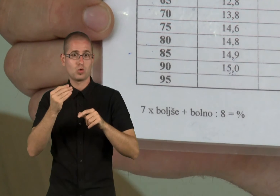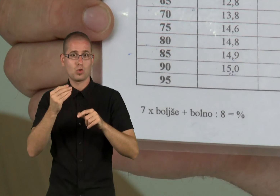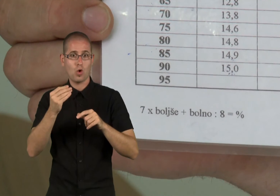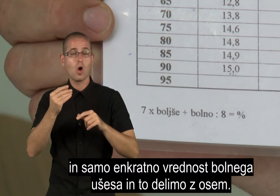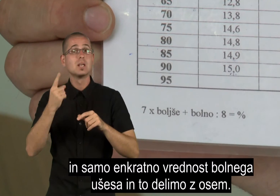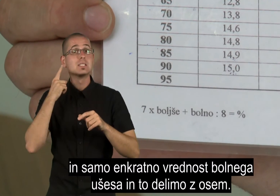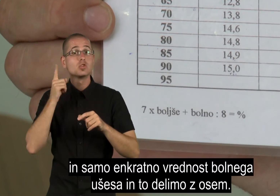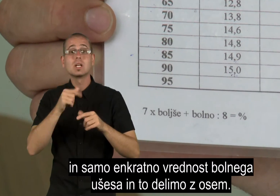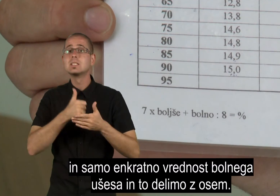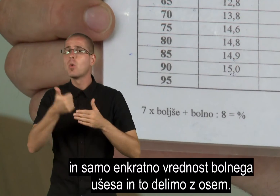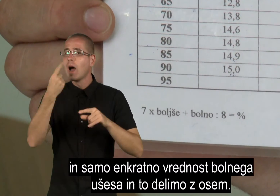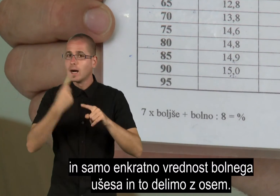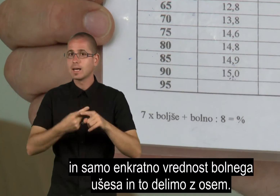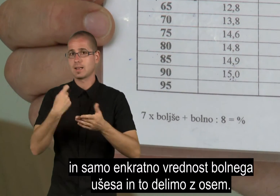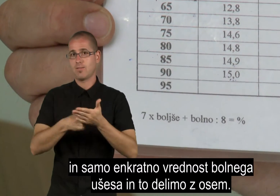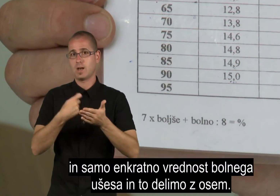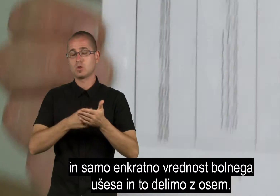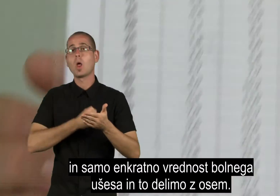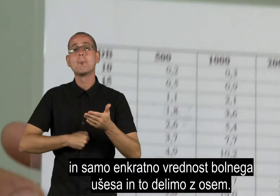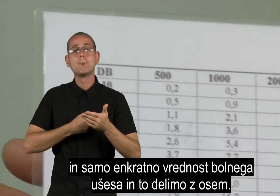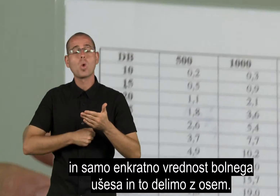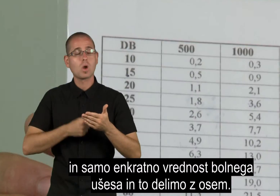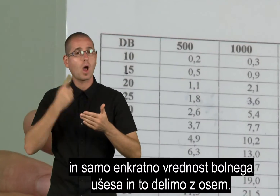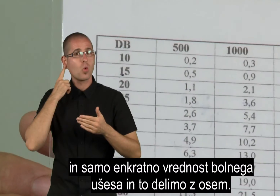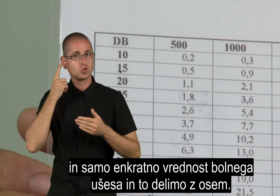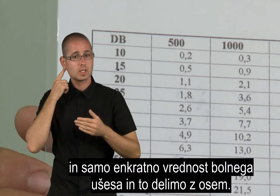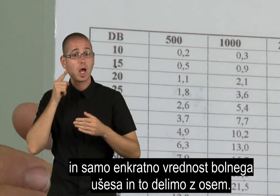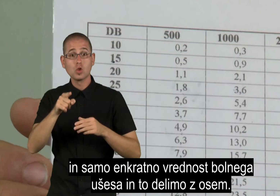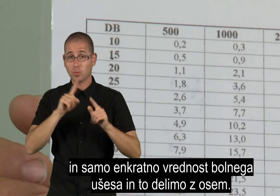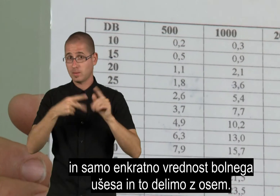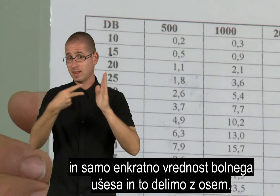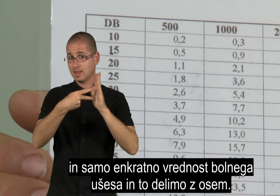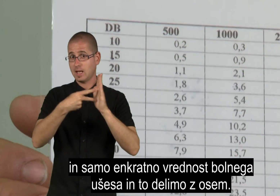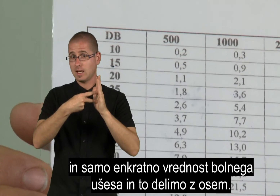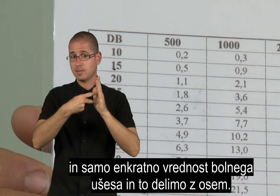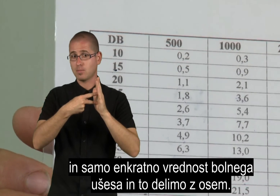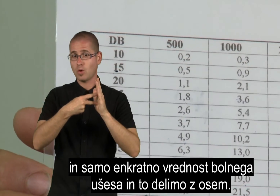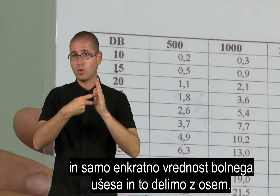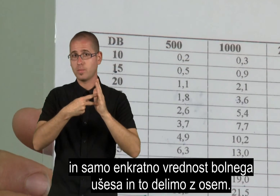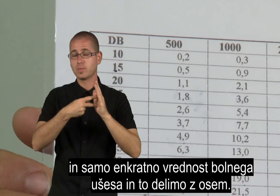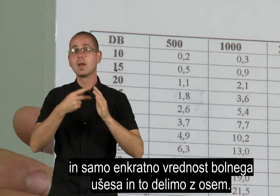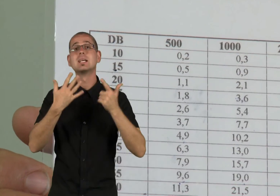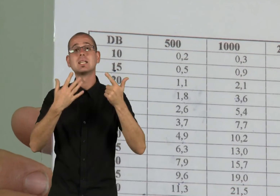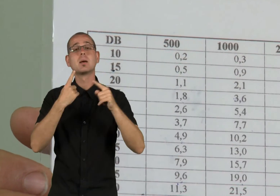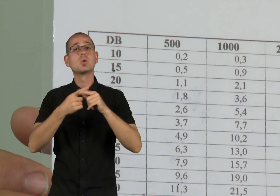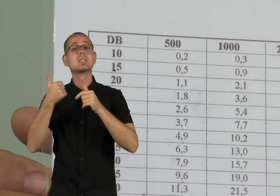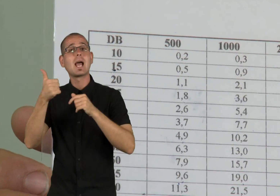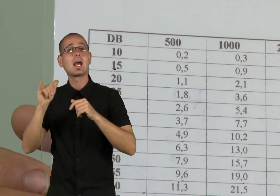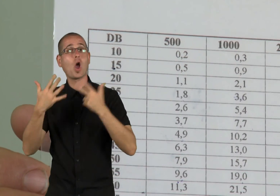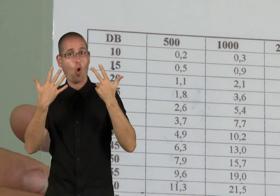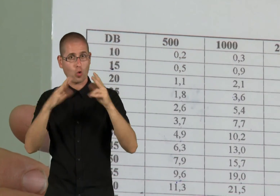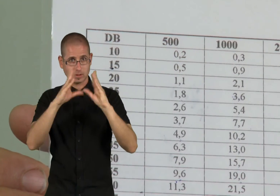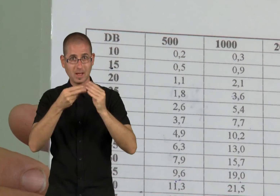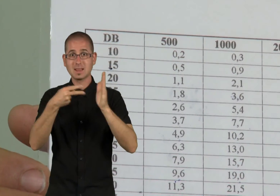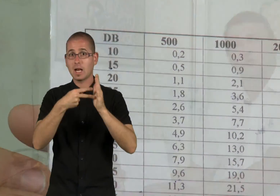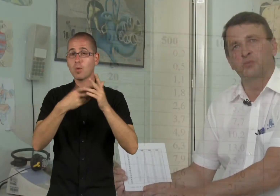slišeče, in samo enkrat vrednost bolnega ušesa. In to delimo z 8, kajti 7 plus 1